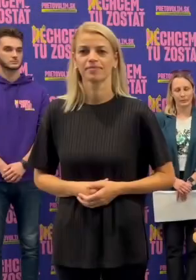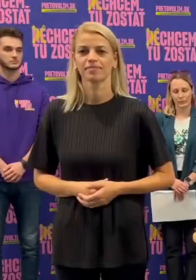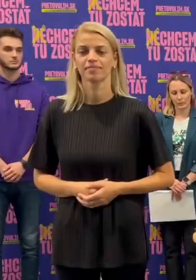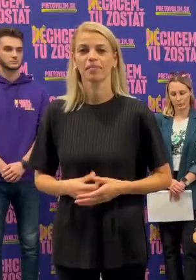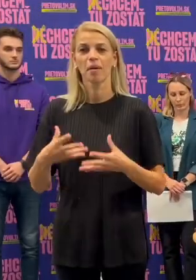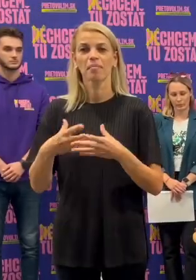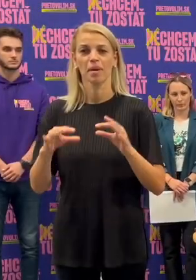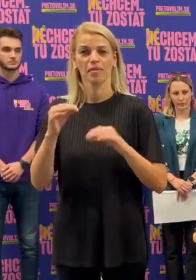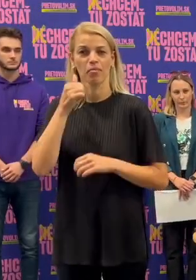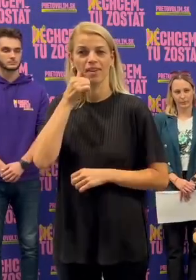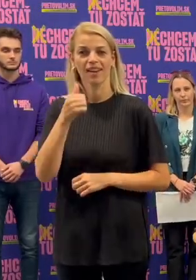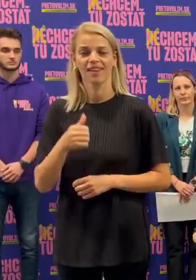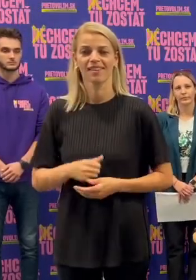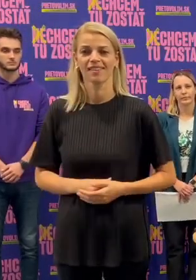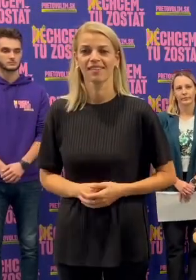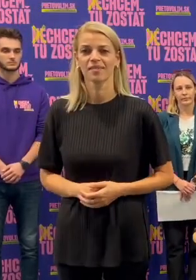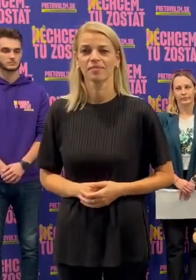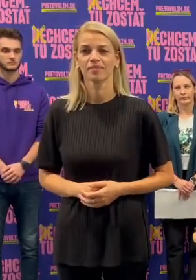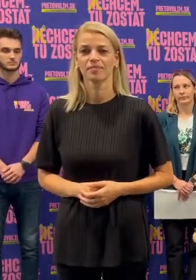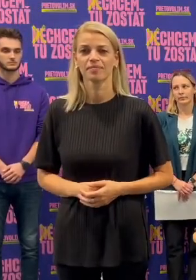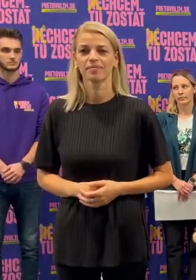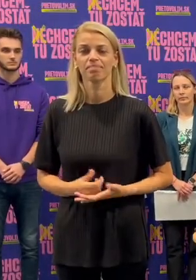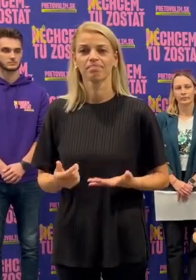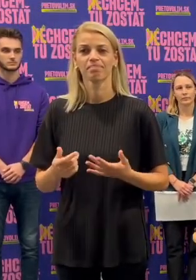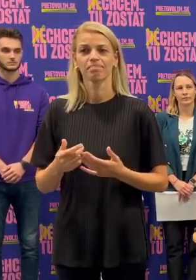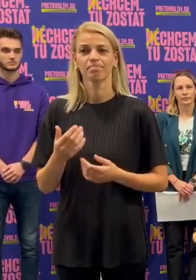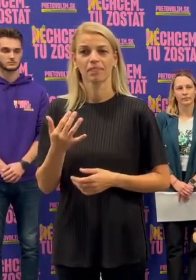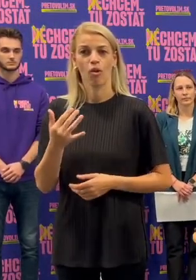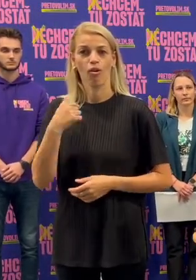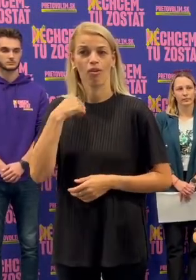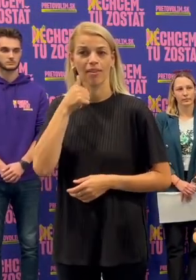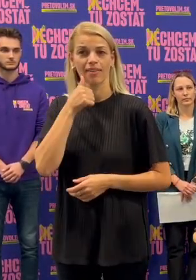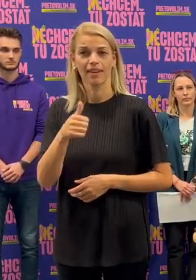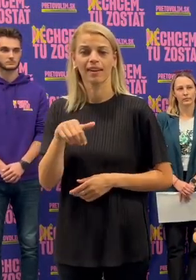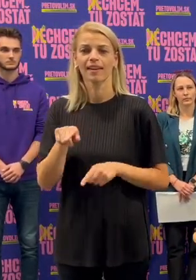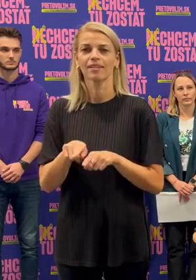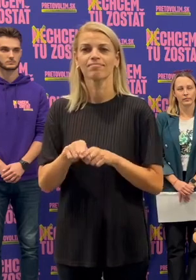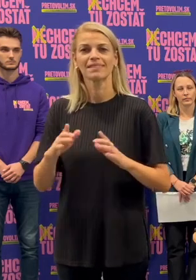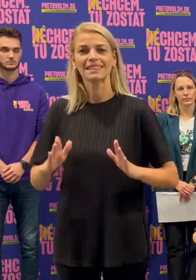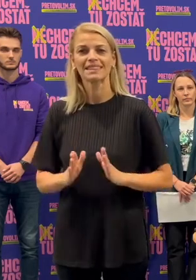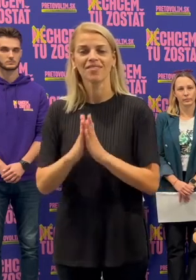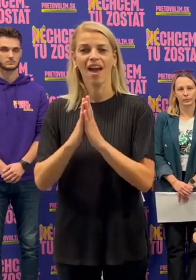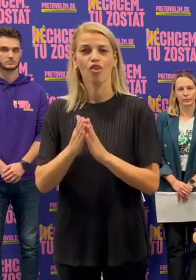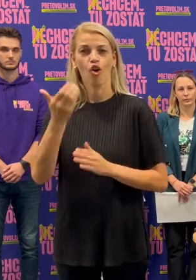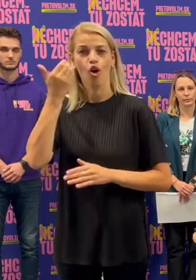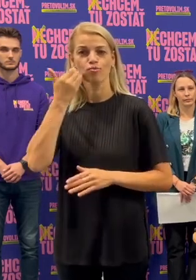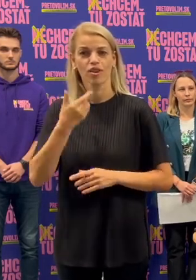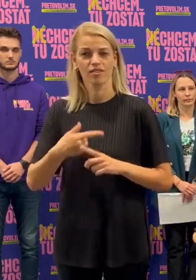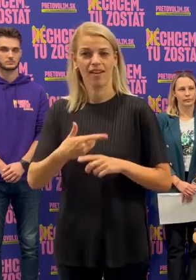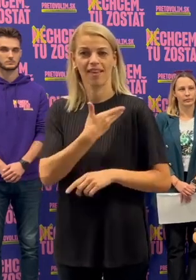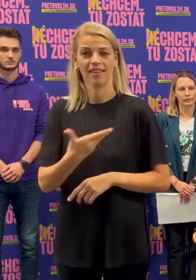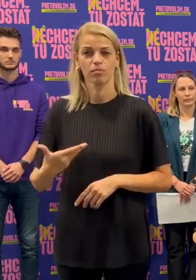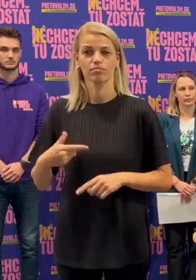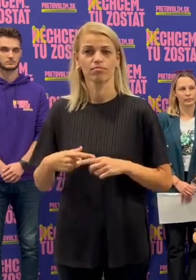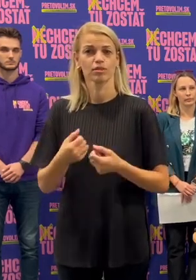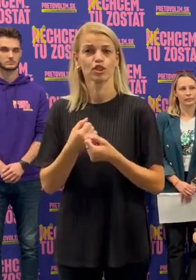Príjemný dobrý deň. My o niekoľko dní máme Sviatok občianstva a demokracie v tejto krajine,